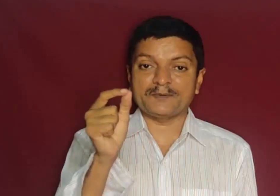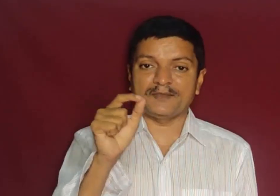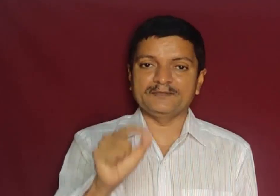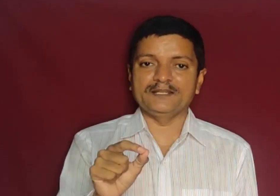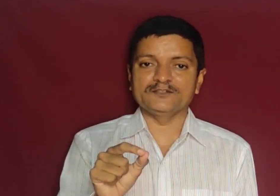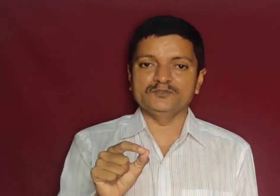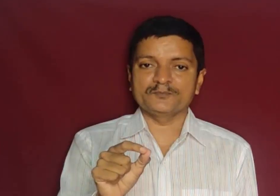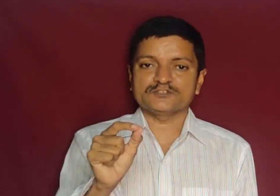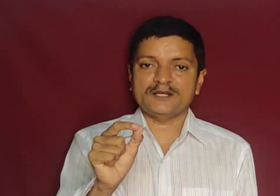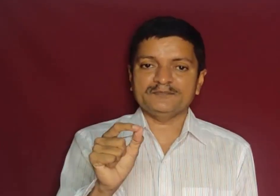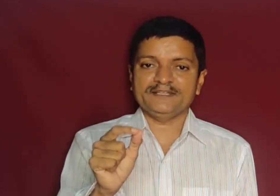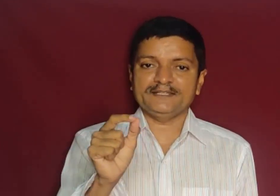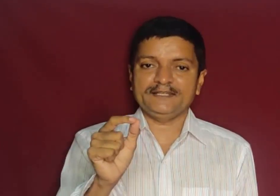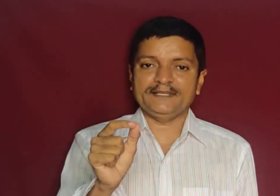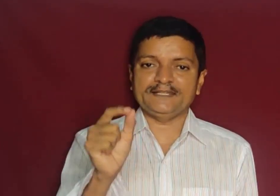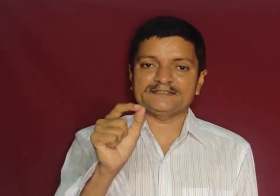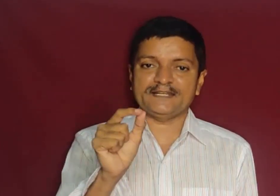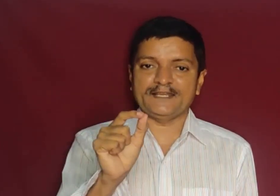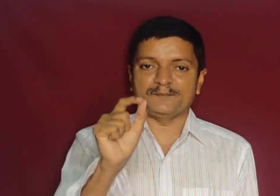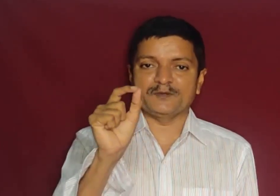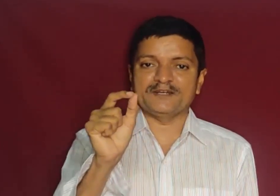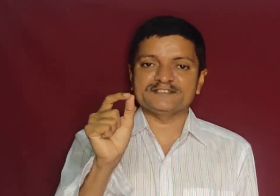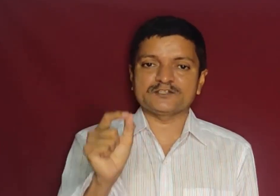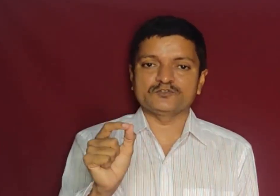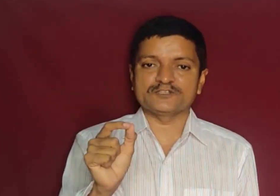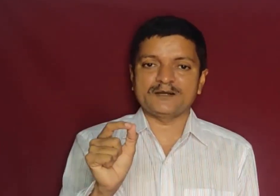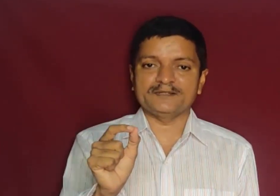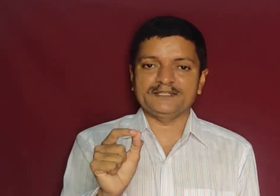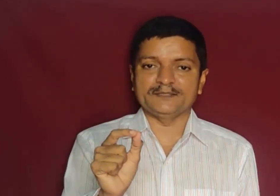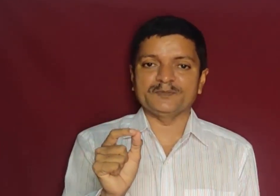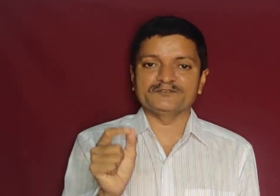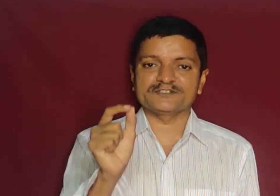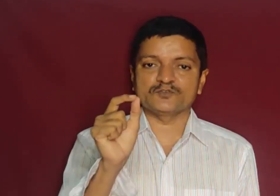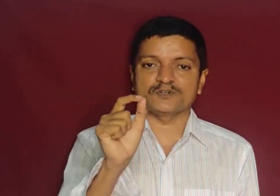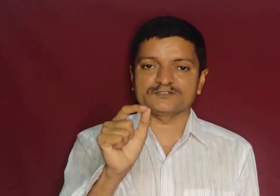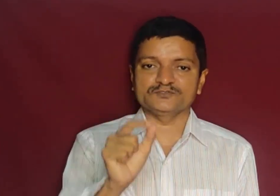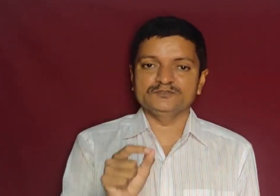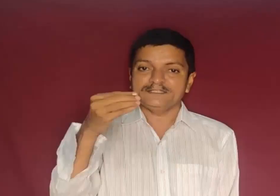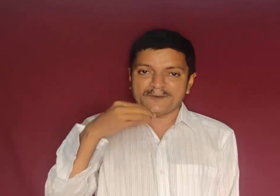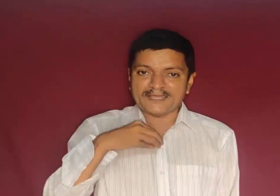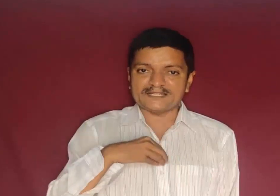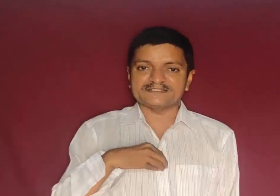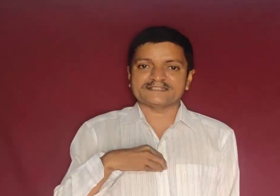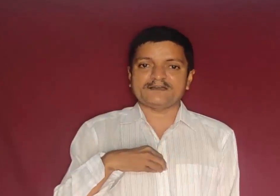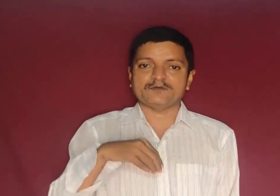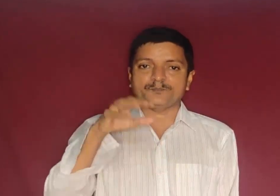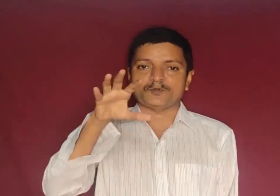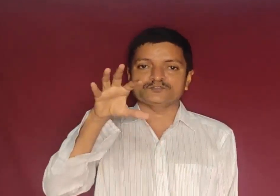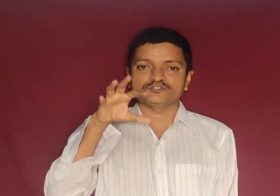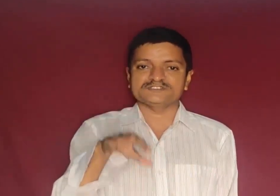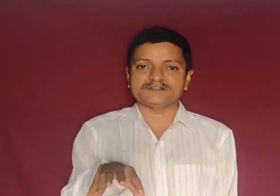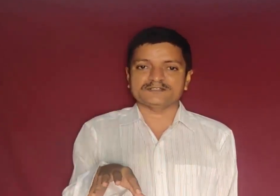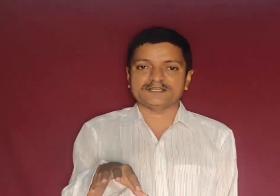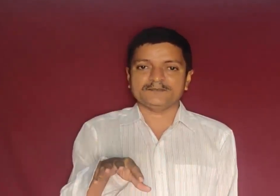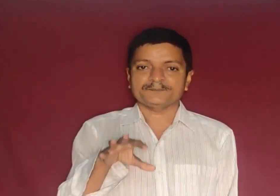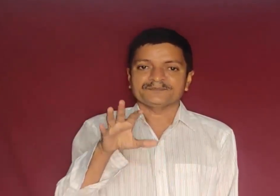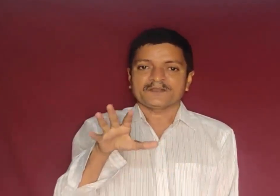ఏమీ లేదు, చూద్దాం. ఏదంటే ఏదైనా సరే బిగ్ బాస్ చేతిలో ఉంటుంది కాబట్టి బిగ్ ట్విస్ట్ ఉండొచ్చు. ఇది మా అనాలిసిస్ కేవలం ప్రోమోని చూసిన తర్వాత.